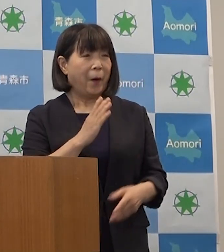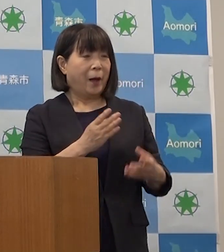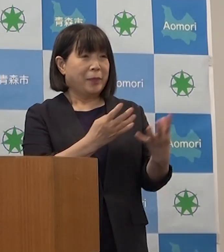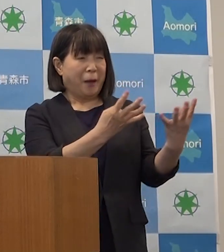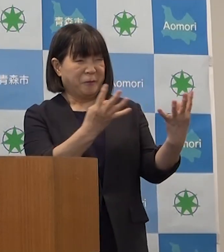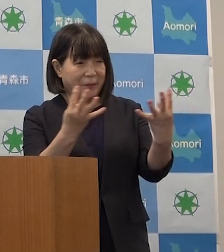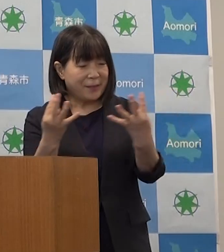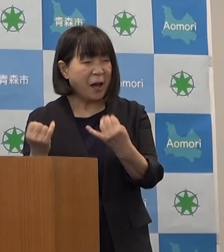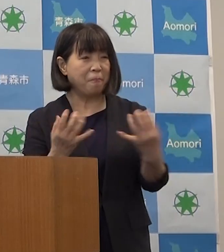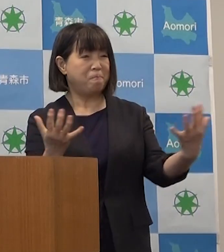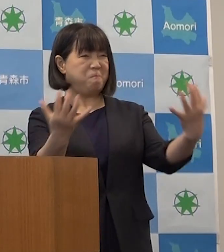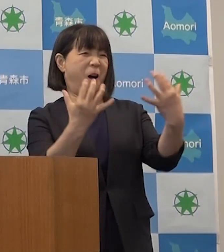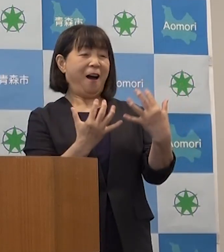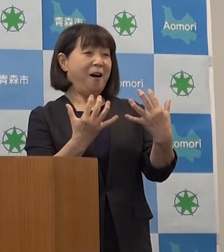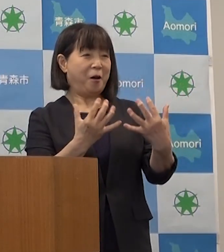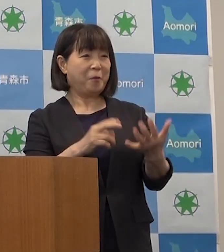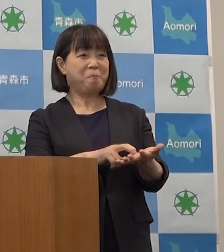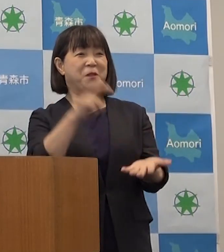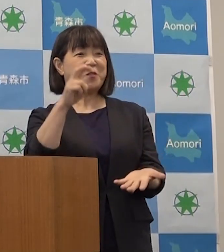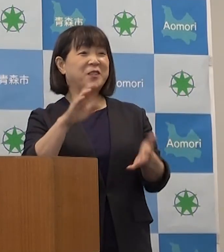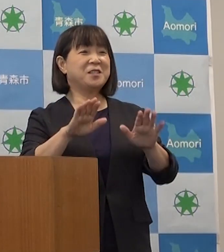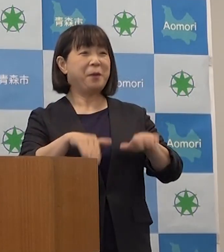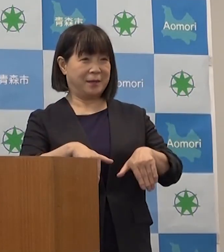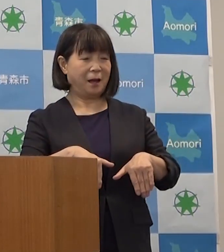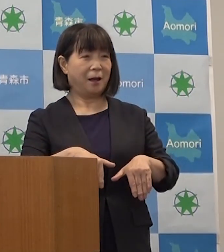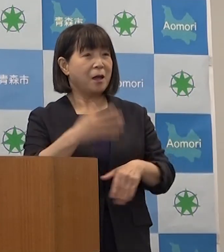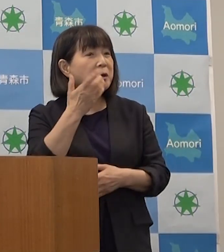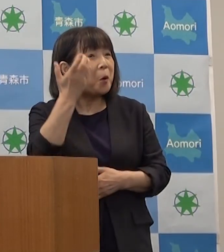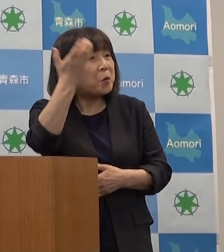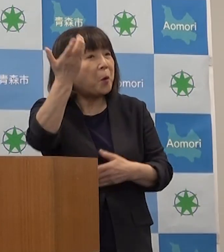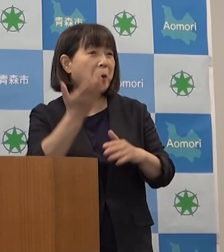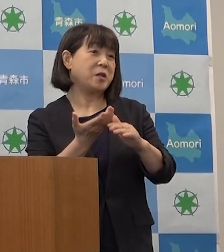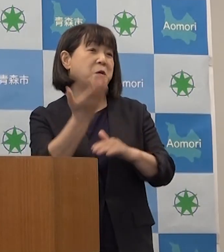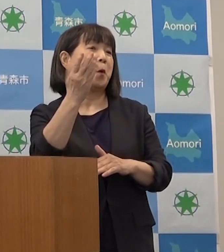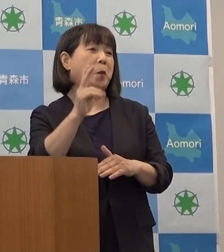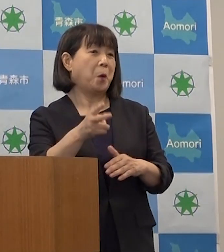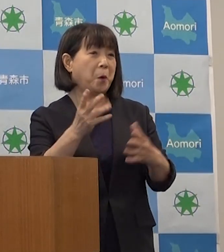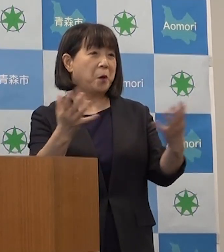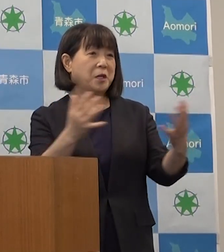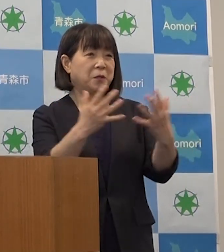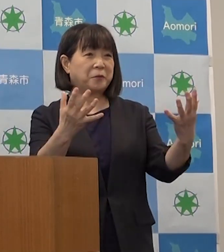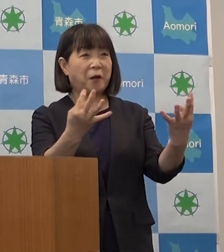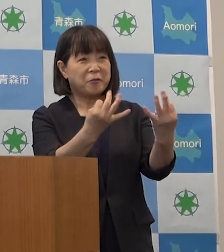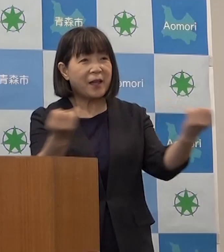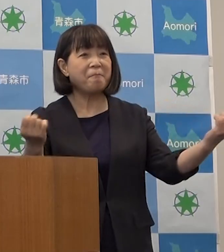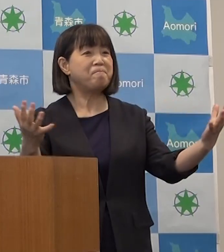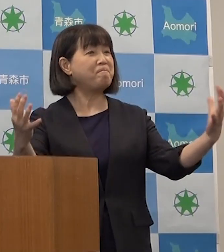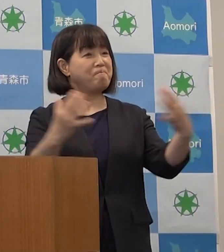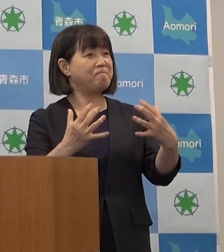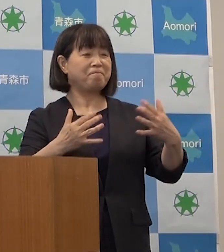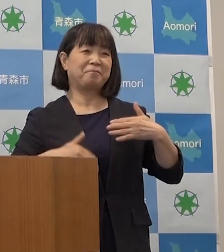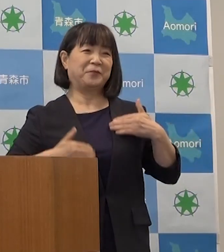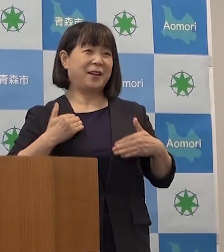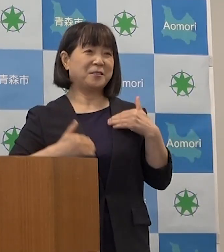直びっくりいたしました。で、予想以上の人の集まり方で大変嬉しく思っています